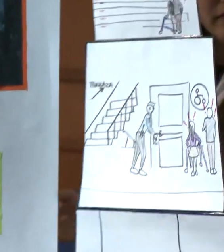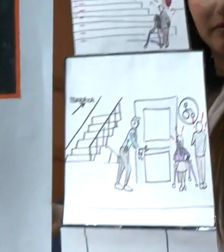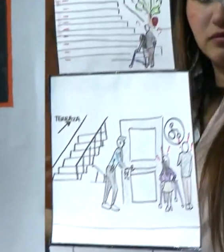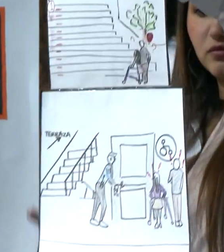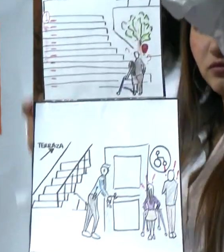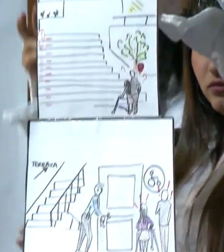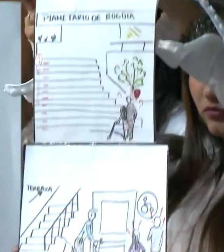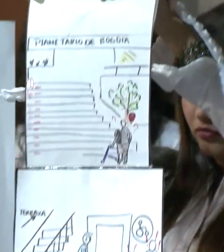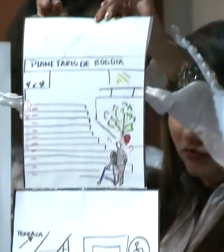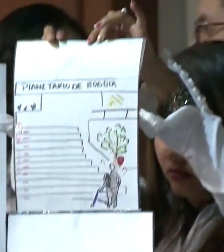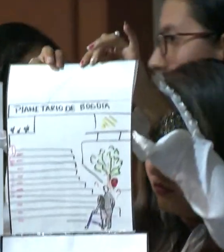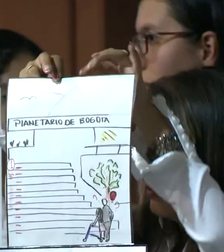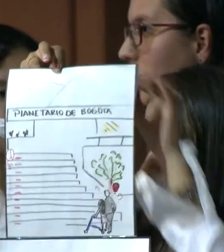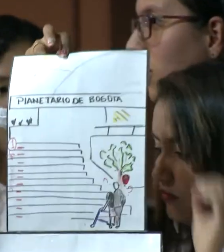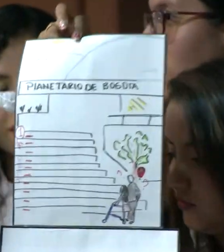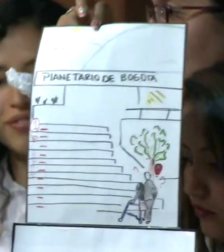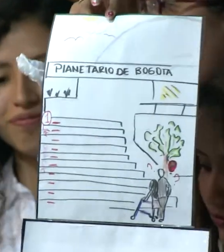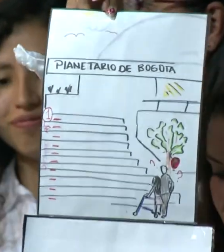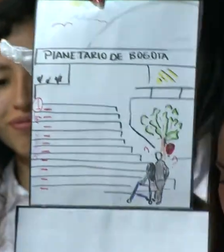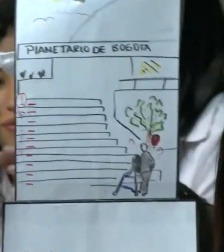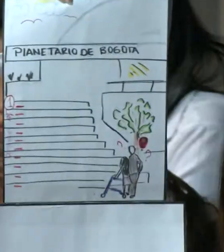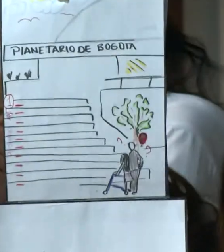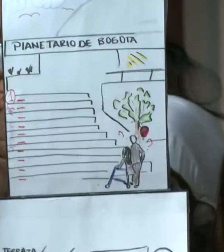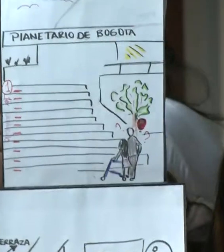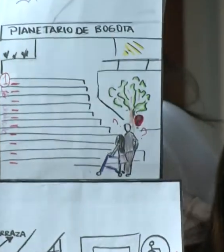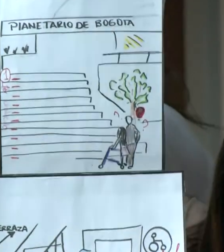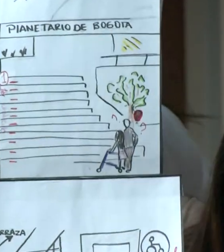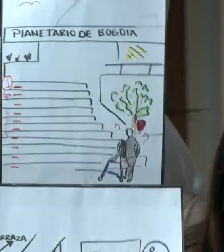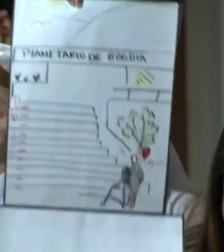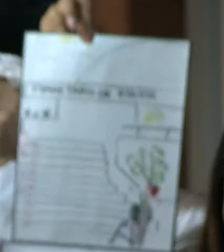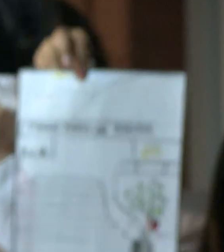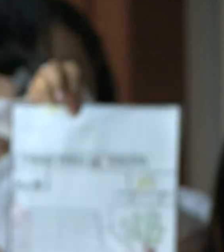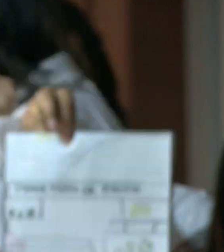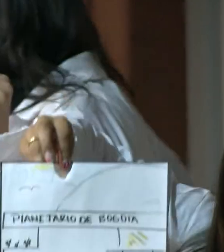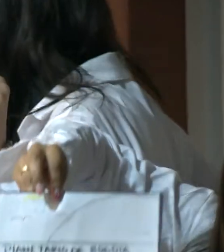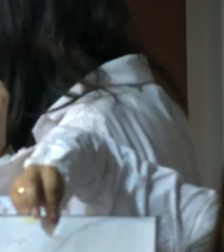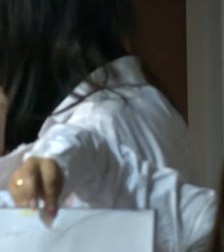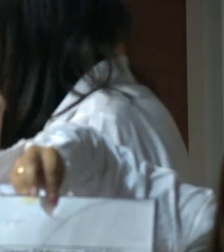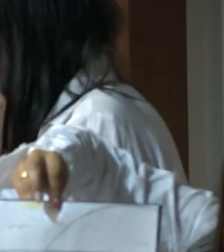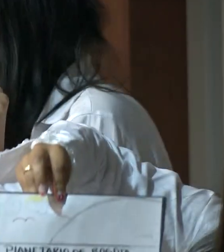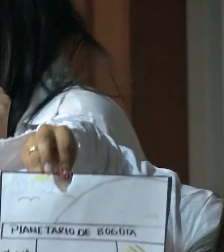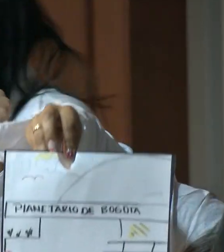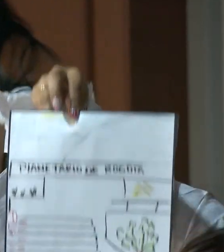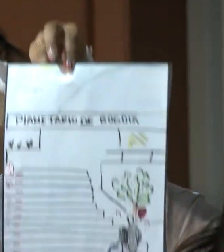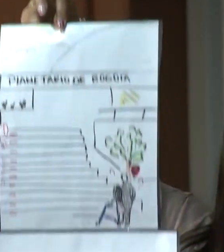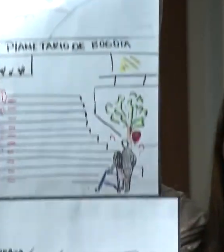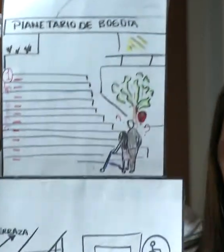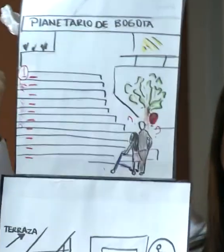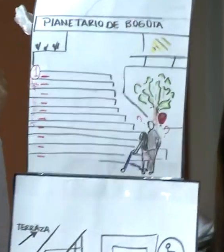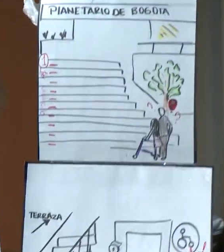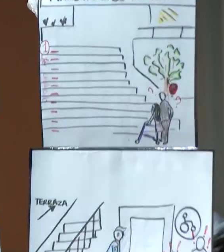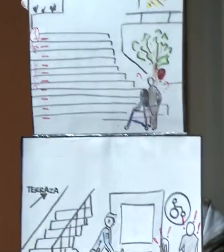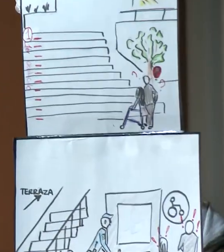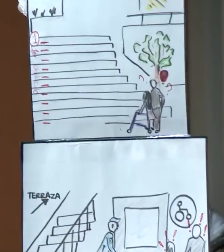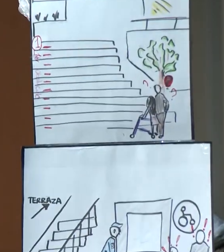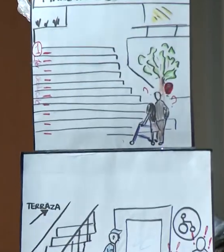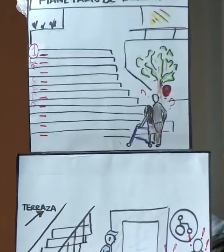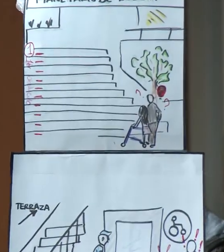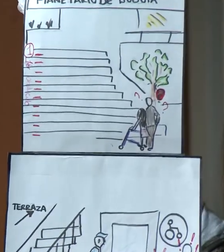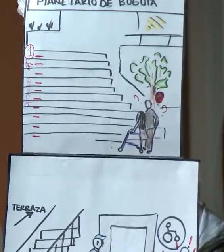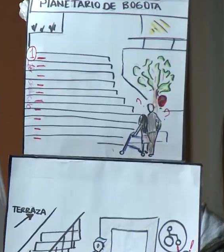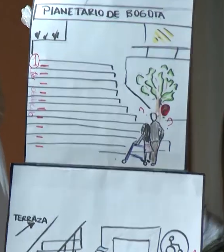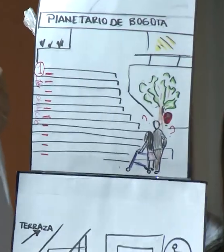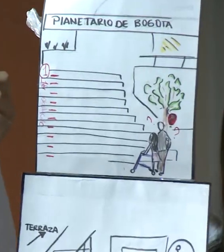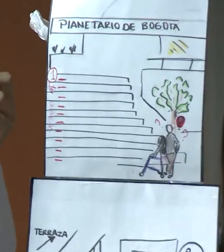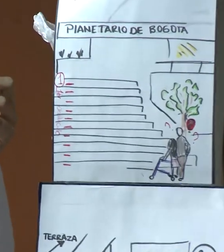física, la parte comunicativa y la parte actitudinal. En las barreras físicas, ellos de manera general decían